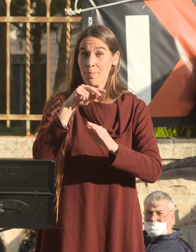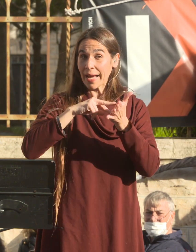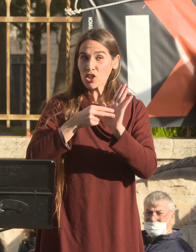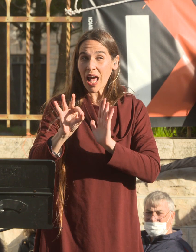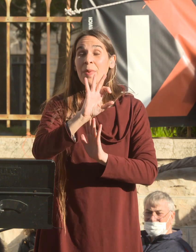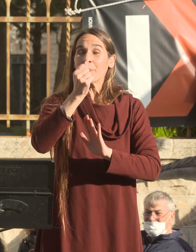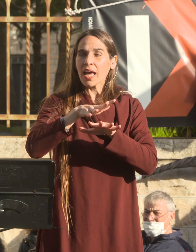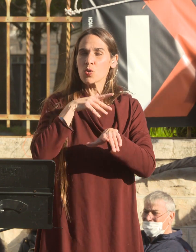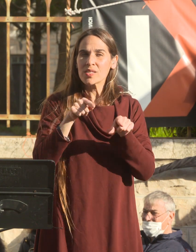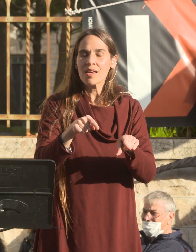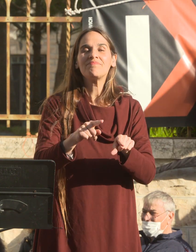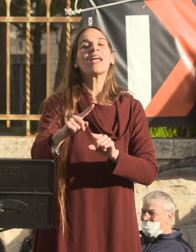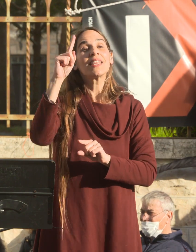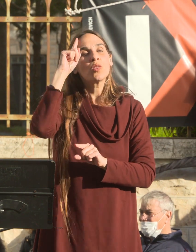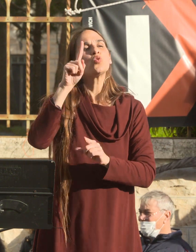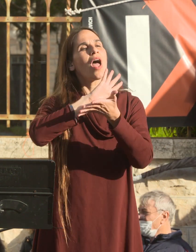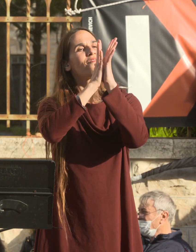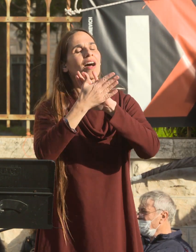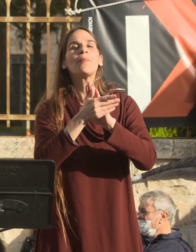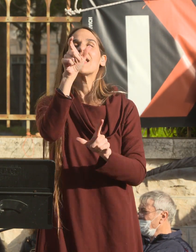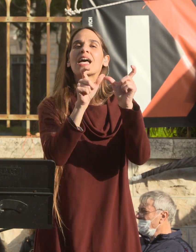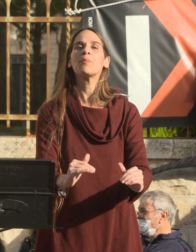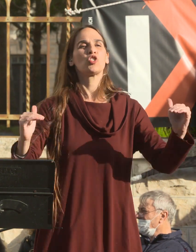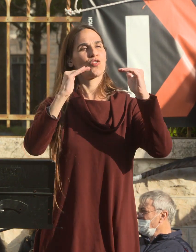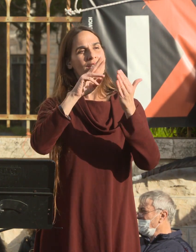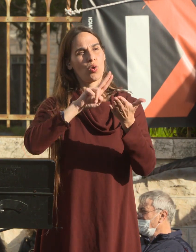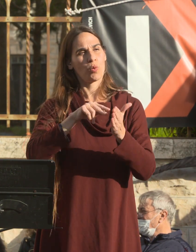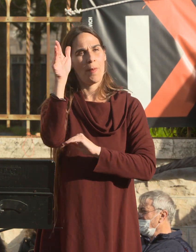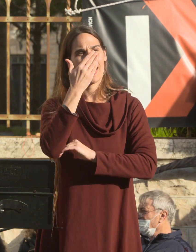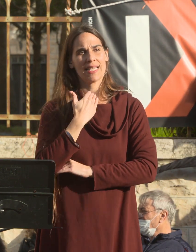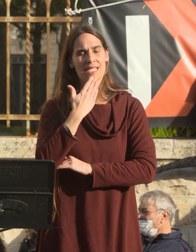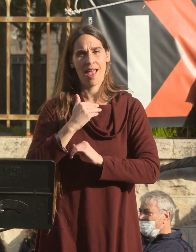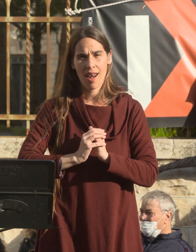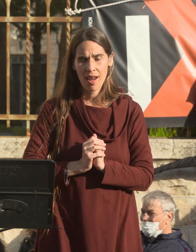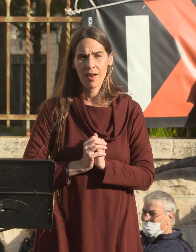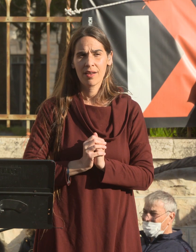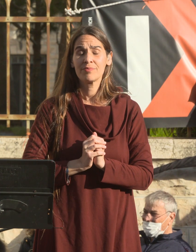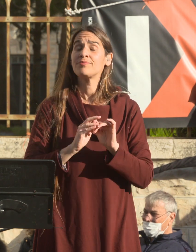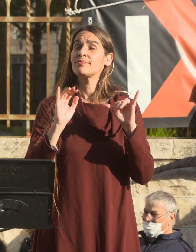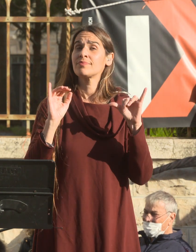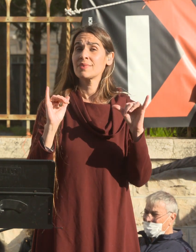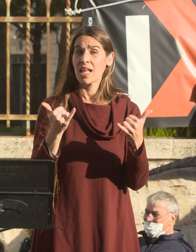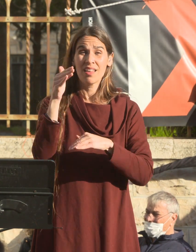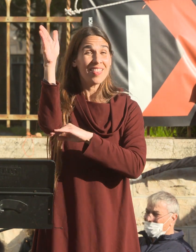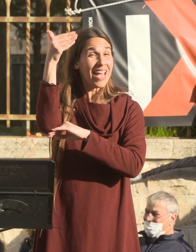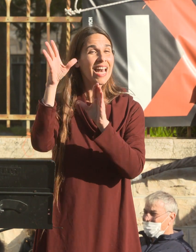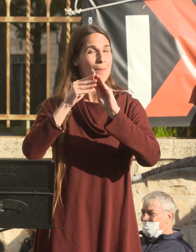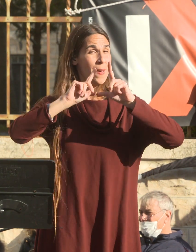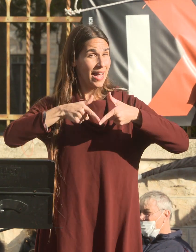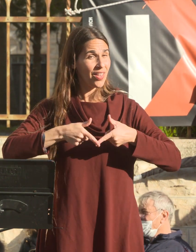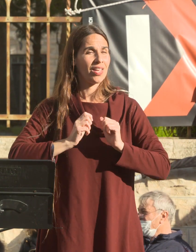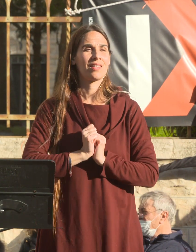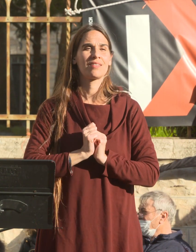תדעו שהפכתם לאזרחי שווי זכויות במדינת ישראל. כן, הדגל עם המגן